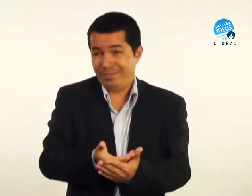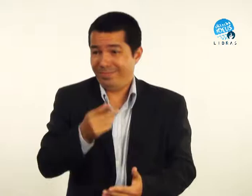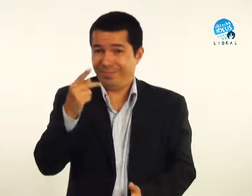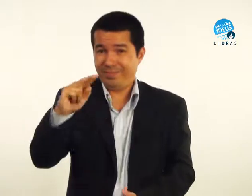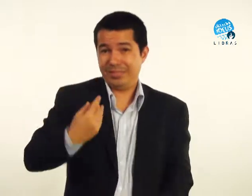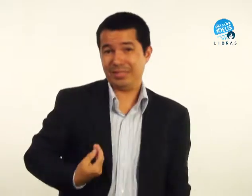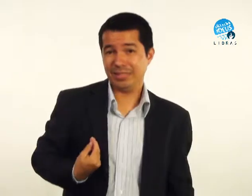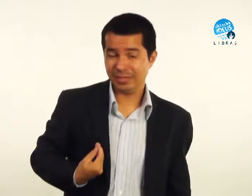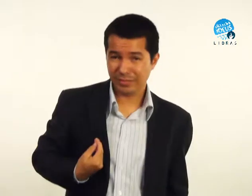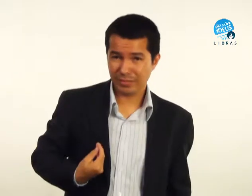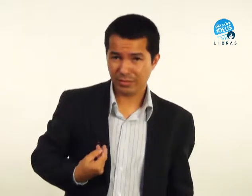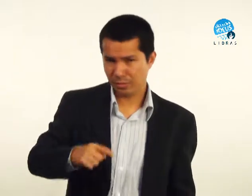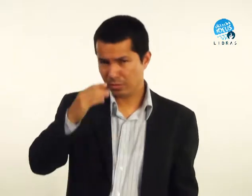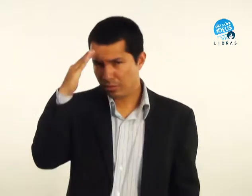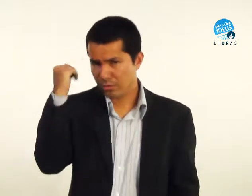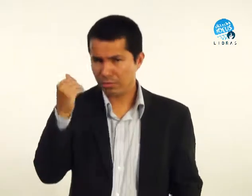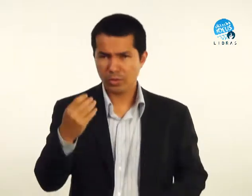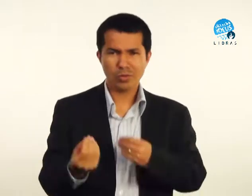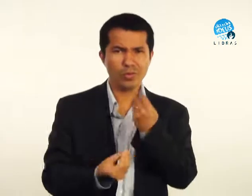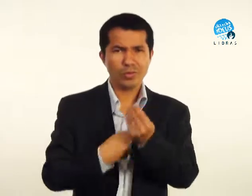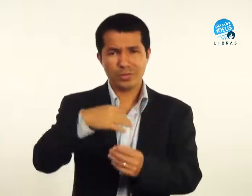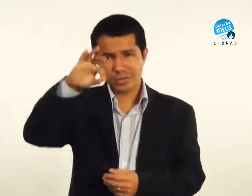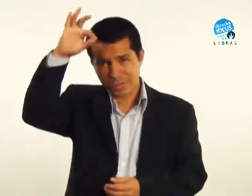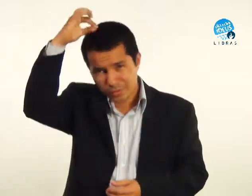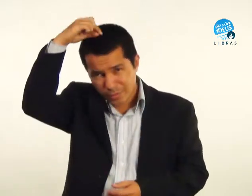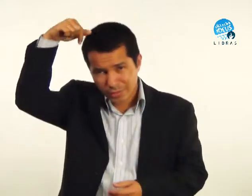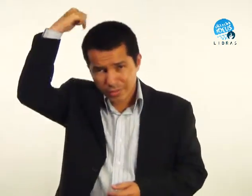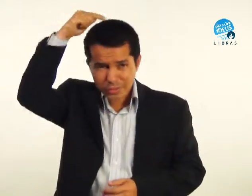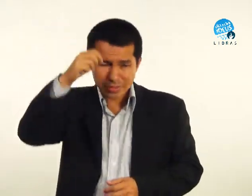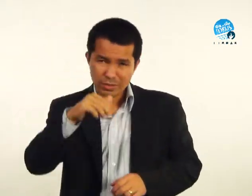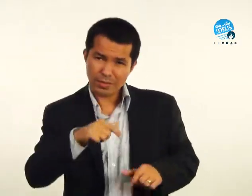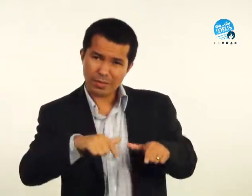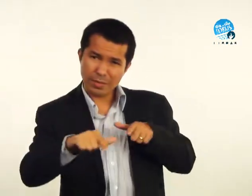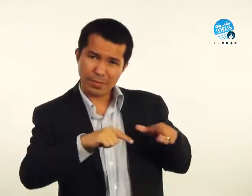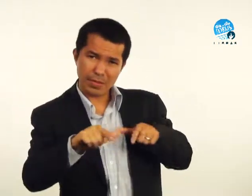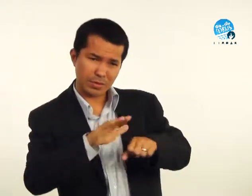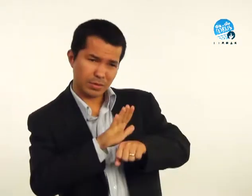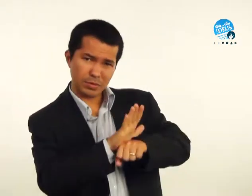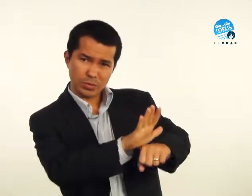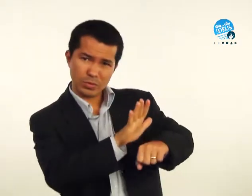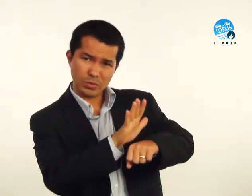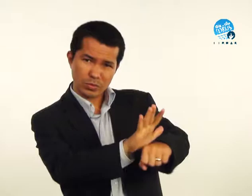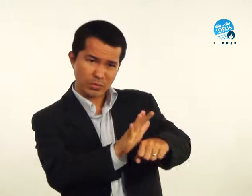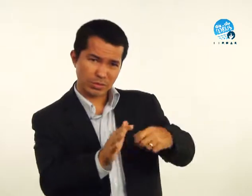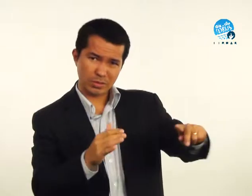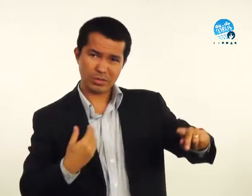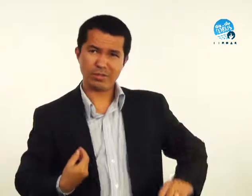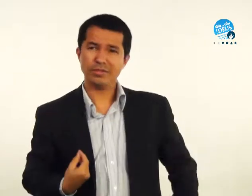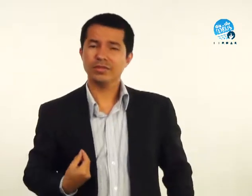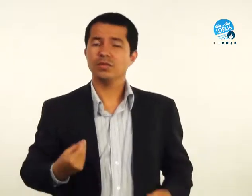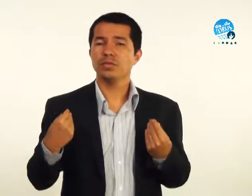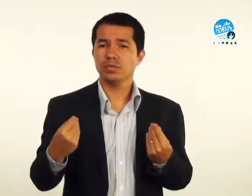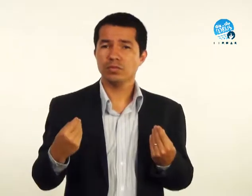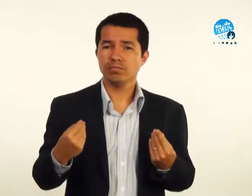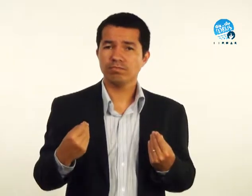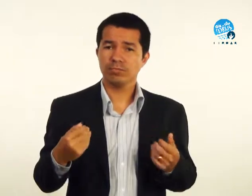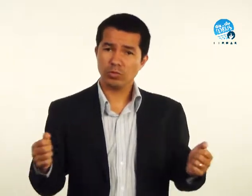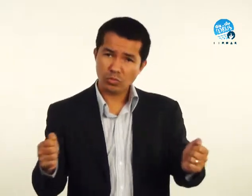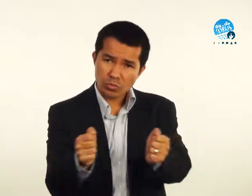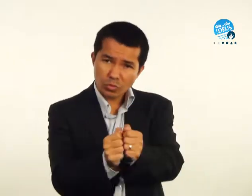tudo. Ela não acreditava nela mesma. E sabe como é que o Espírito Santo estava trabalhando na vida dela?